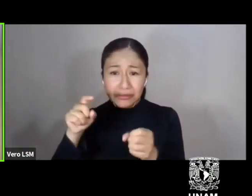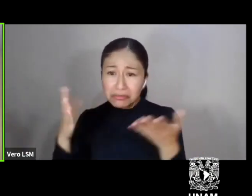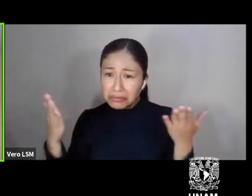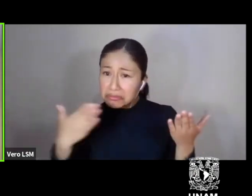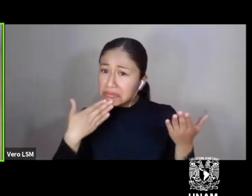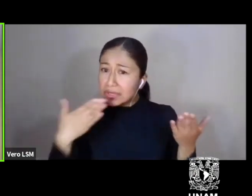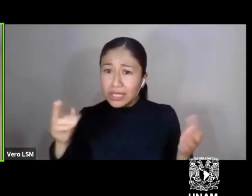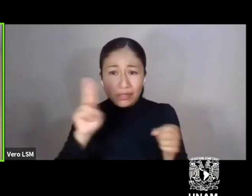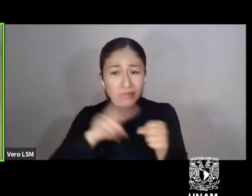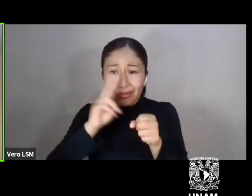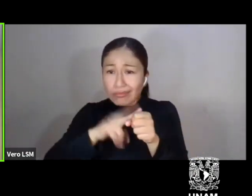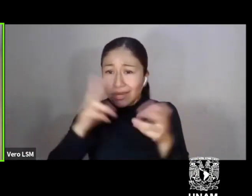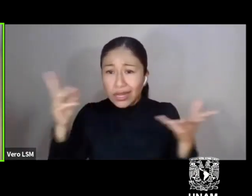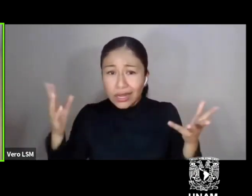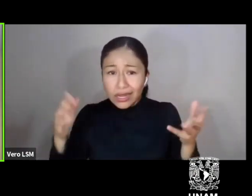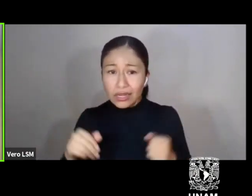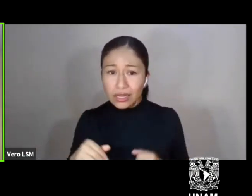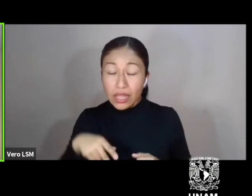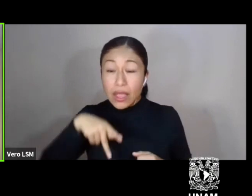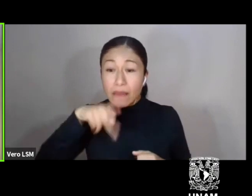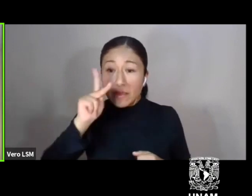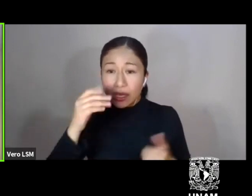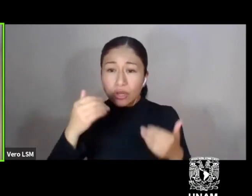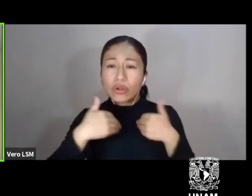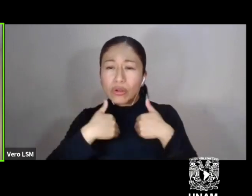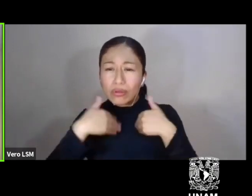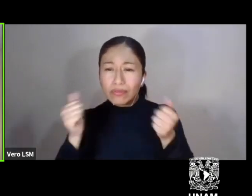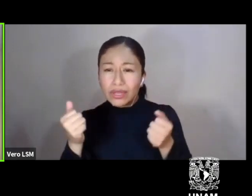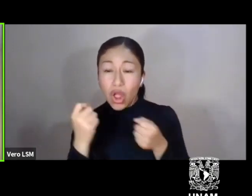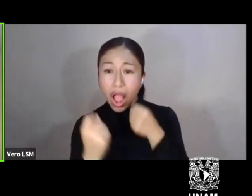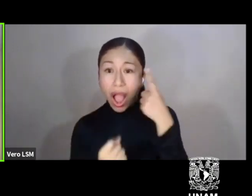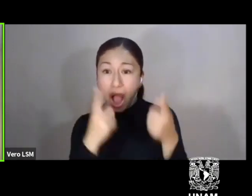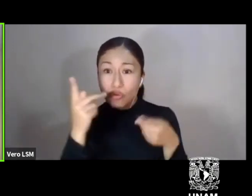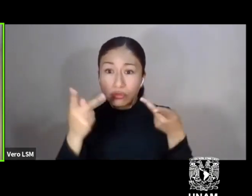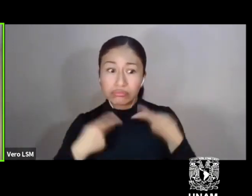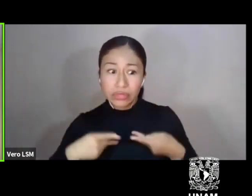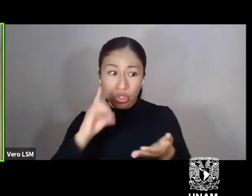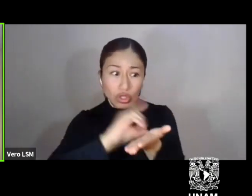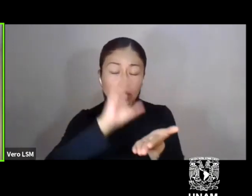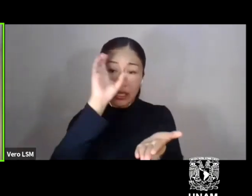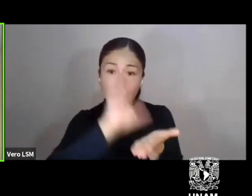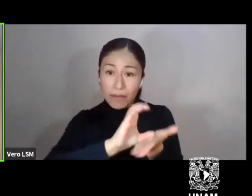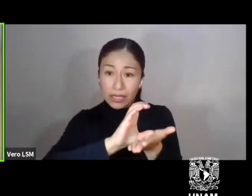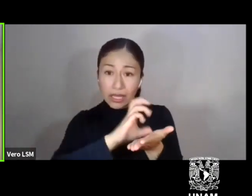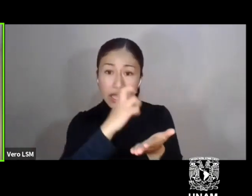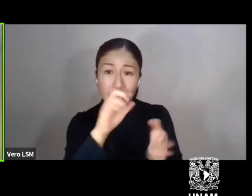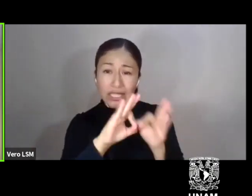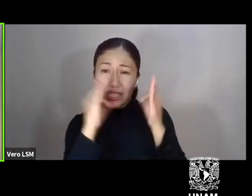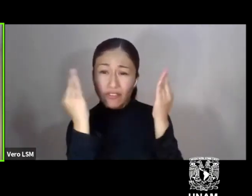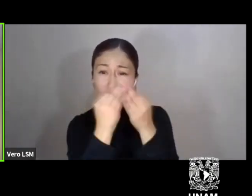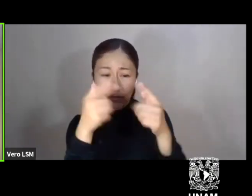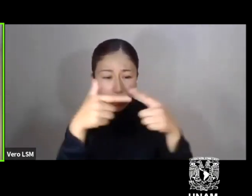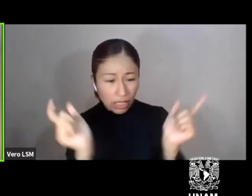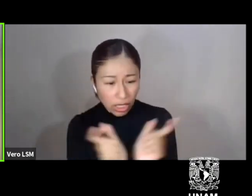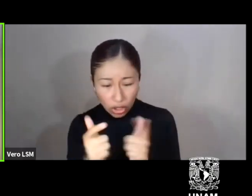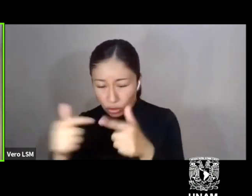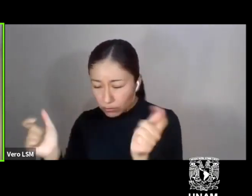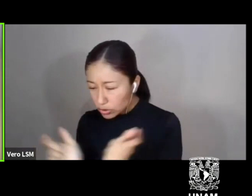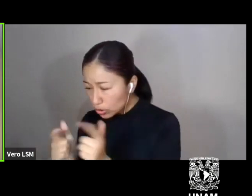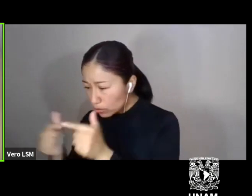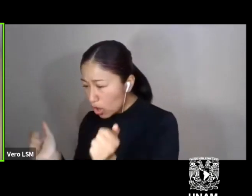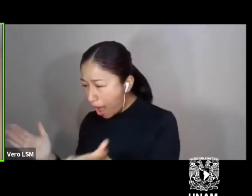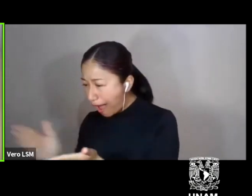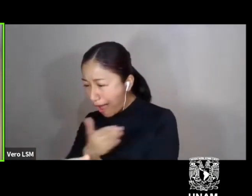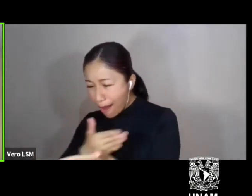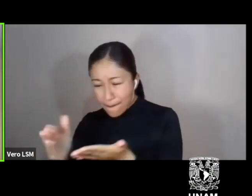tiene para algunas personas, ¿no? Que solo de esa manera pueden acceder a un conocimiento y a